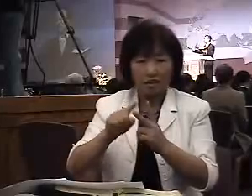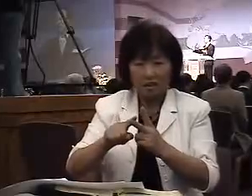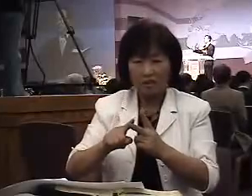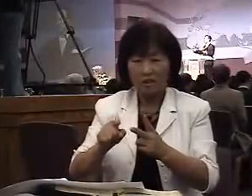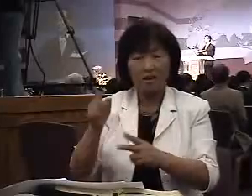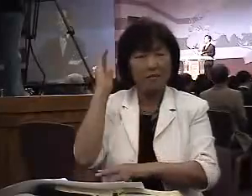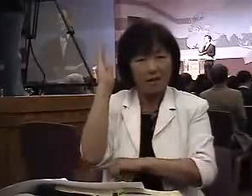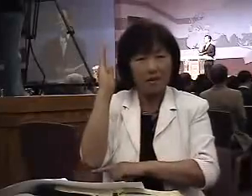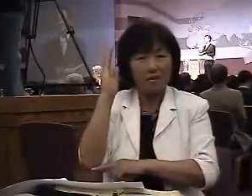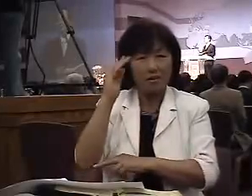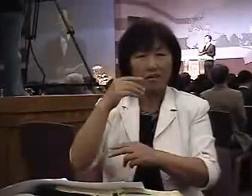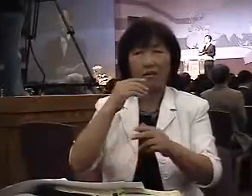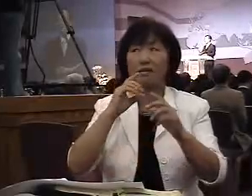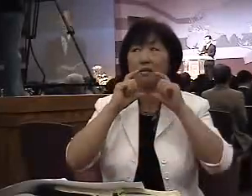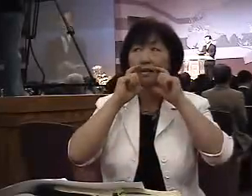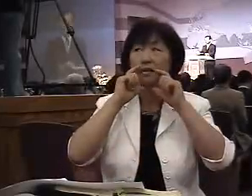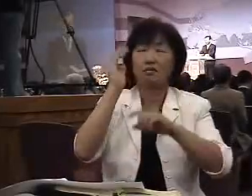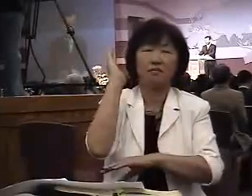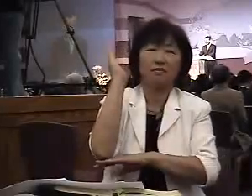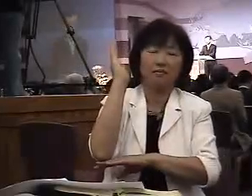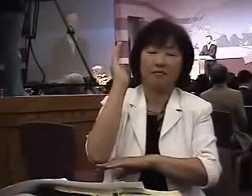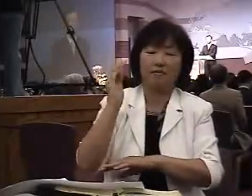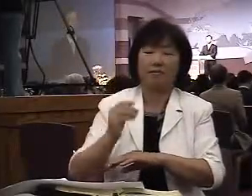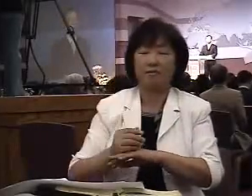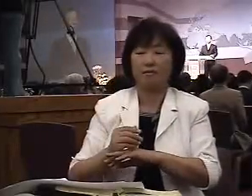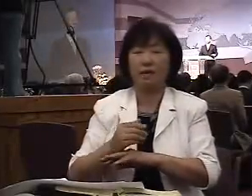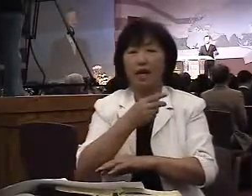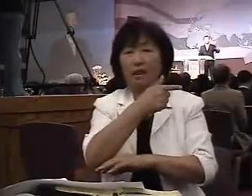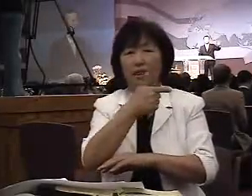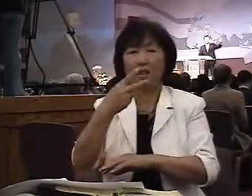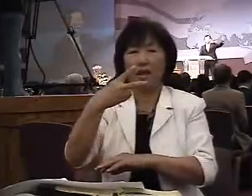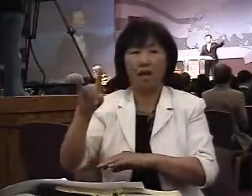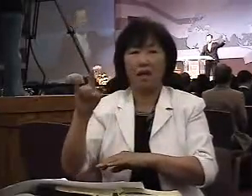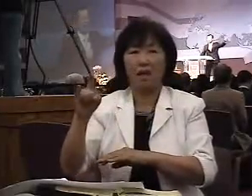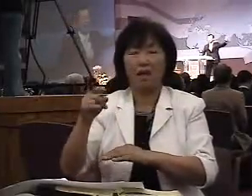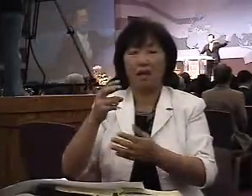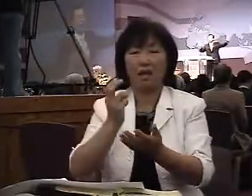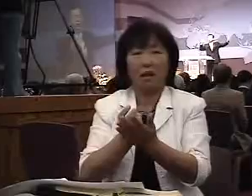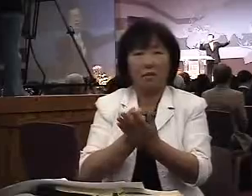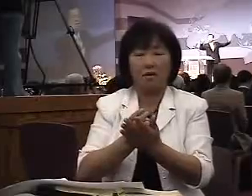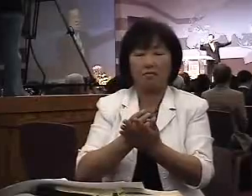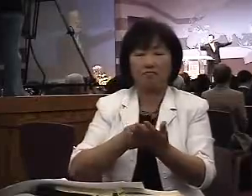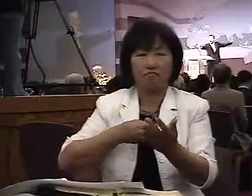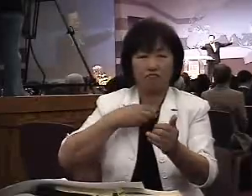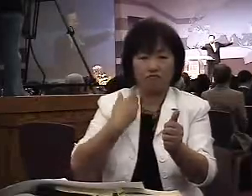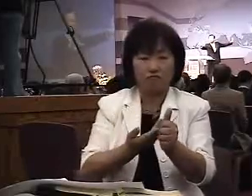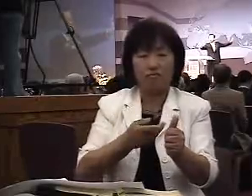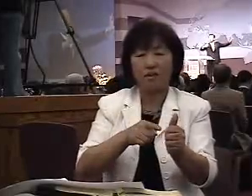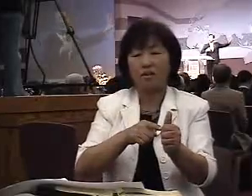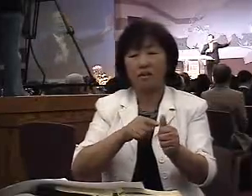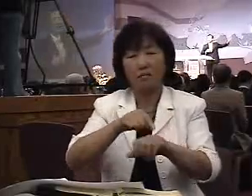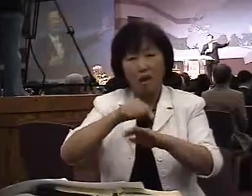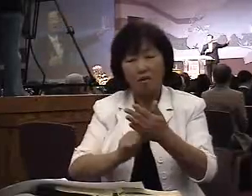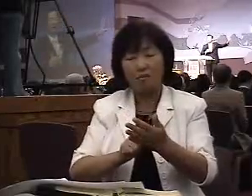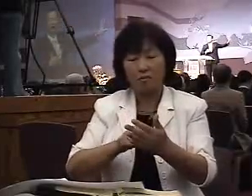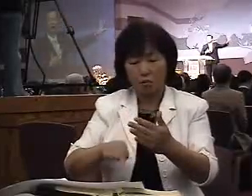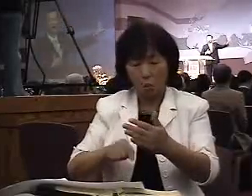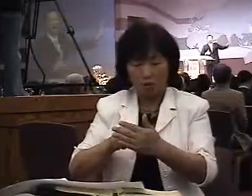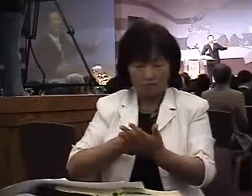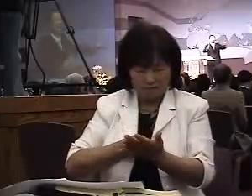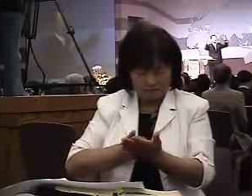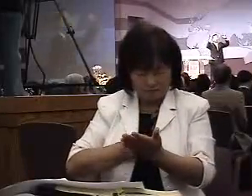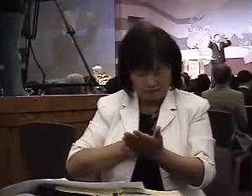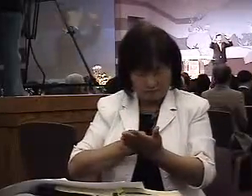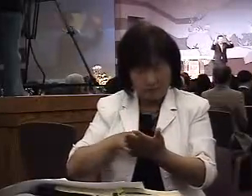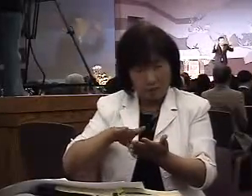것이며 여러분 들었나요? 하나님께서 대계명을 주시면서 이 계명은 먼저 네 마음속에 새기고